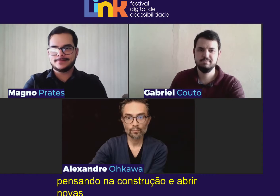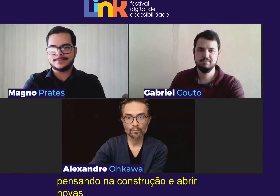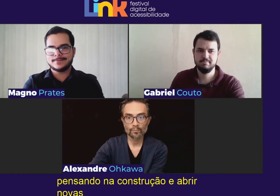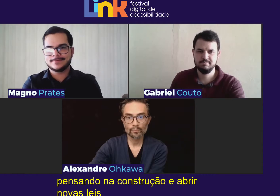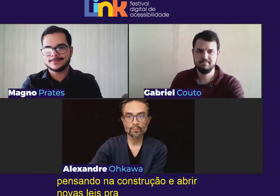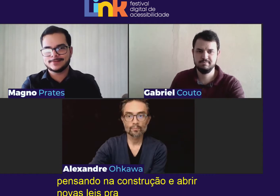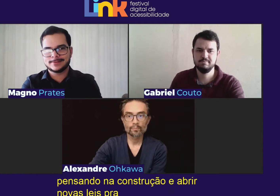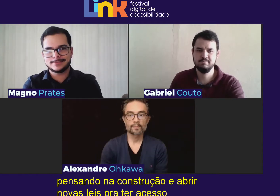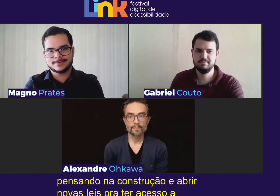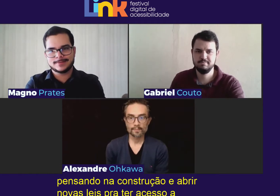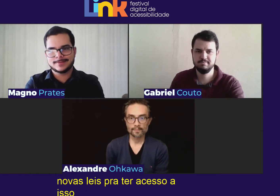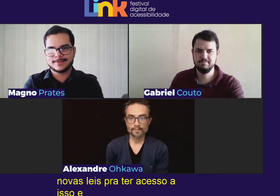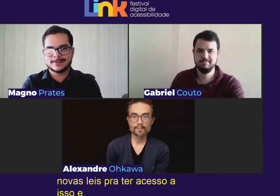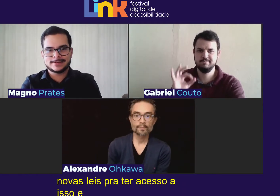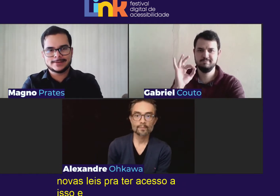representada.